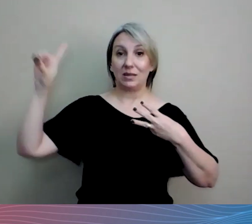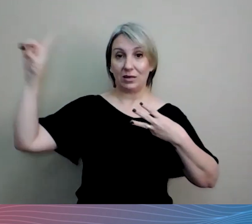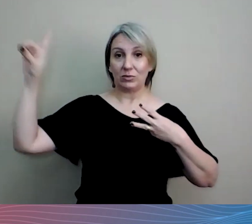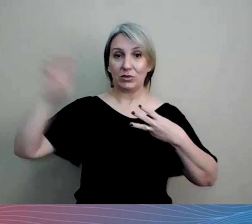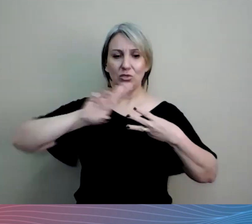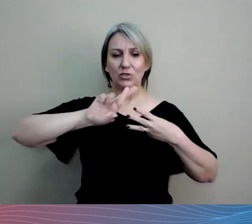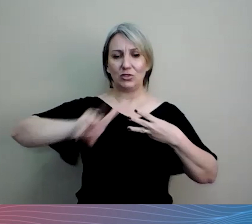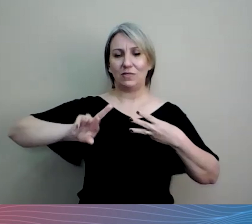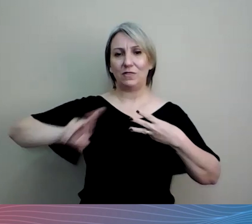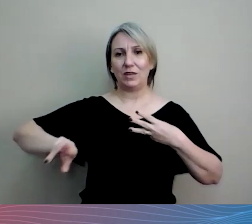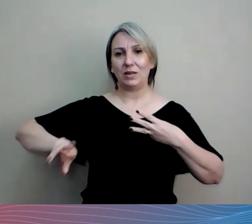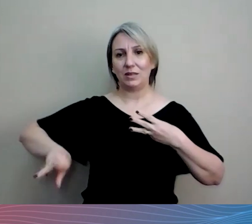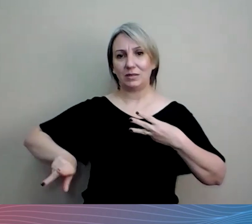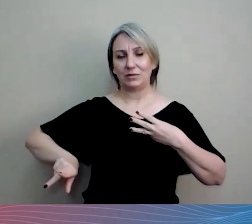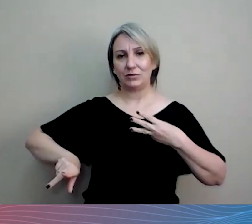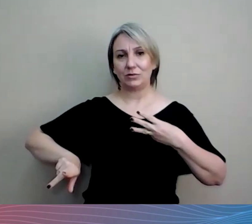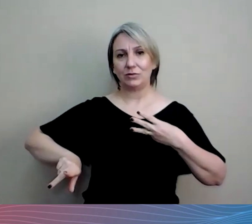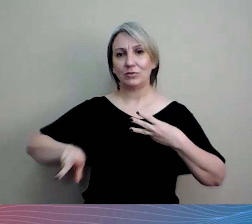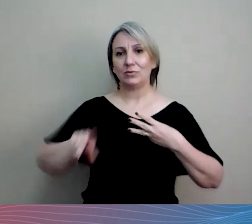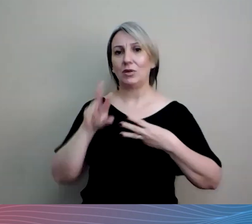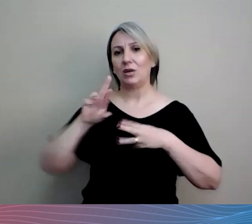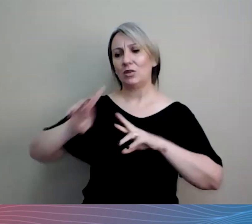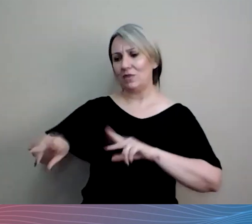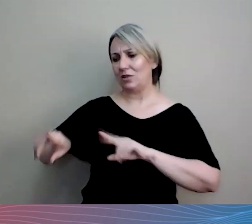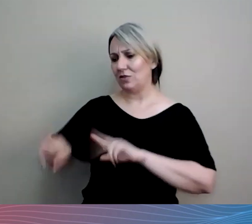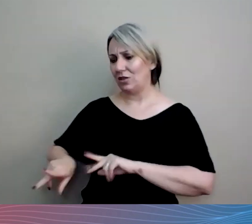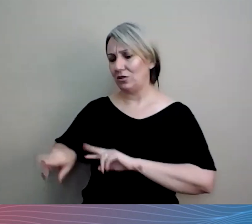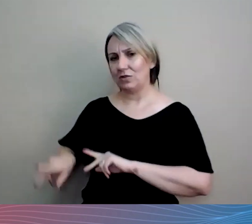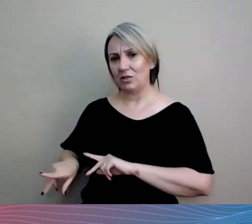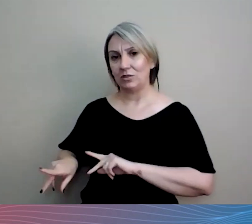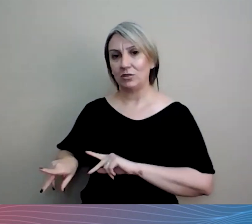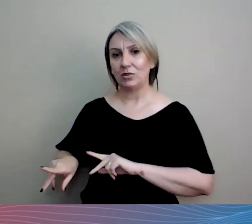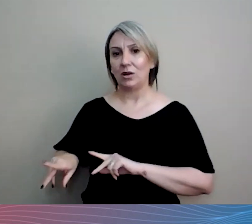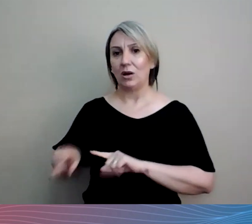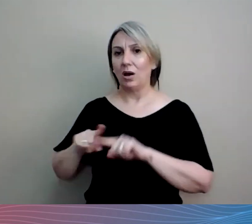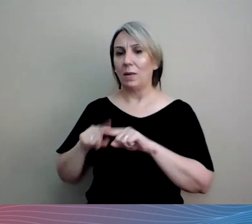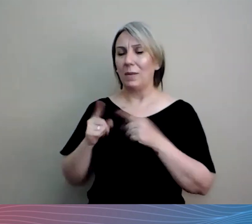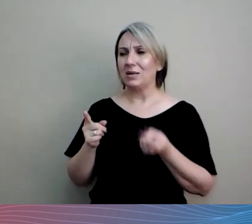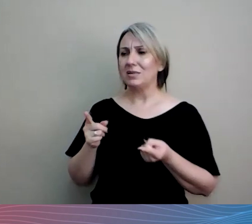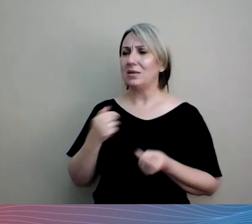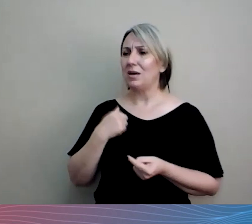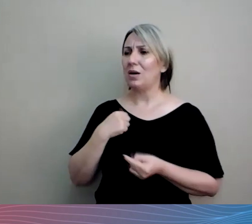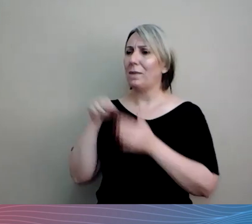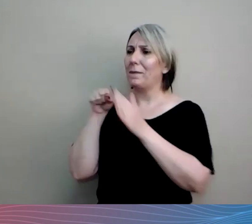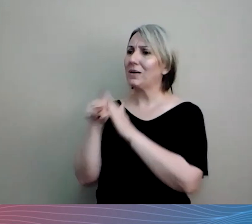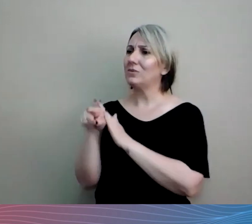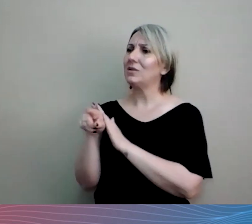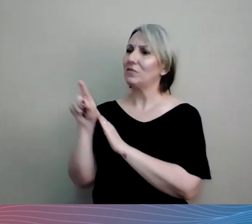Eu então perguntei se ele tinha coragem de dizer que Cristo estava nele. Ele falou,